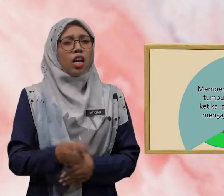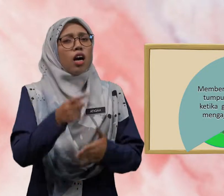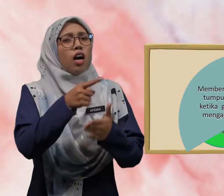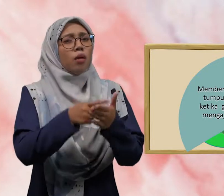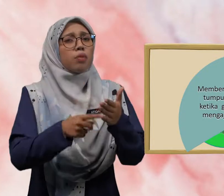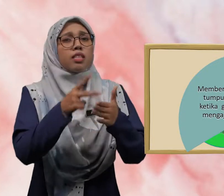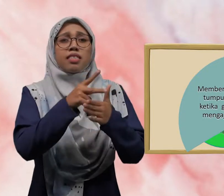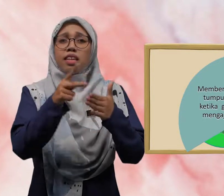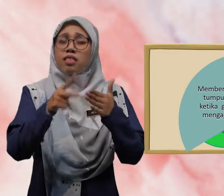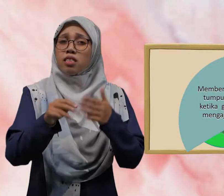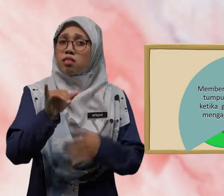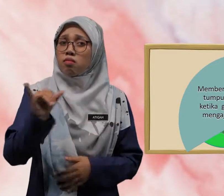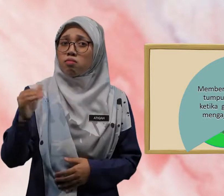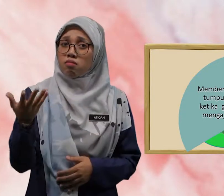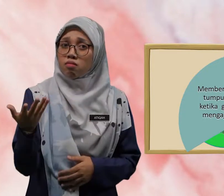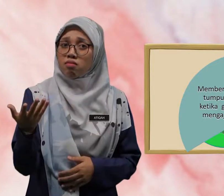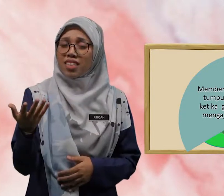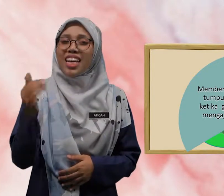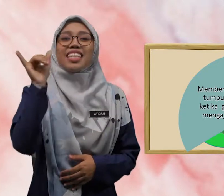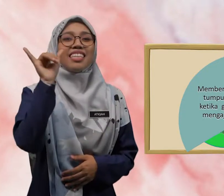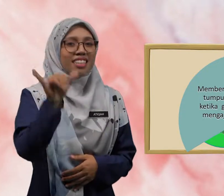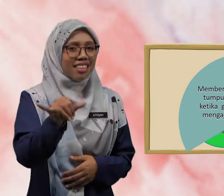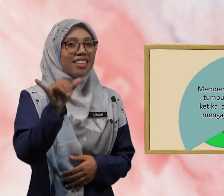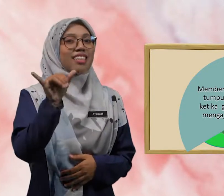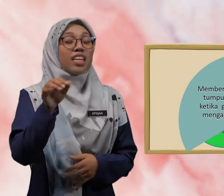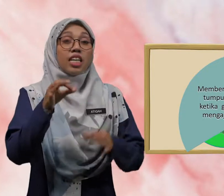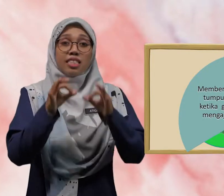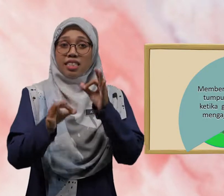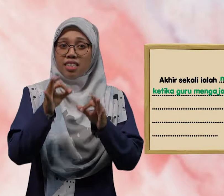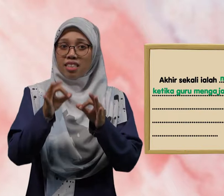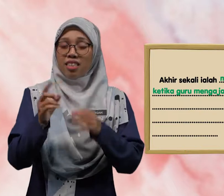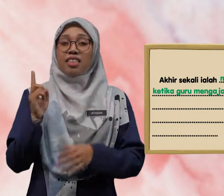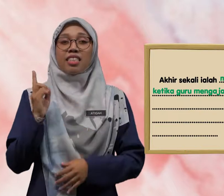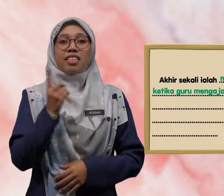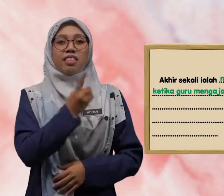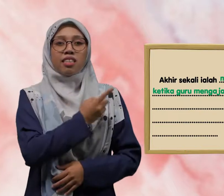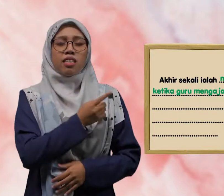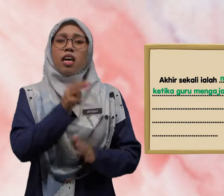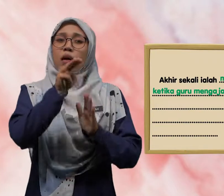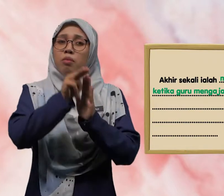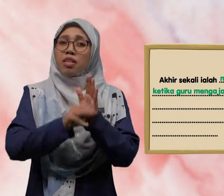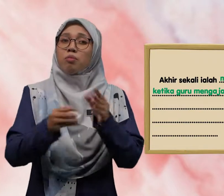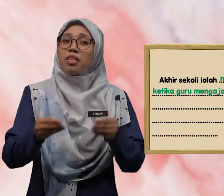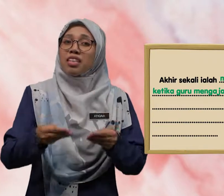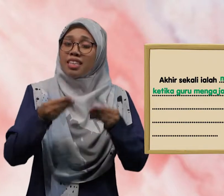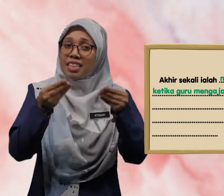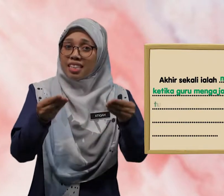apa kesannya ya jika kita memberi